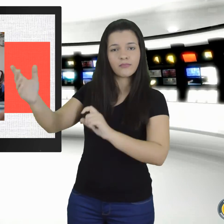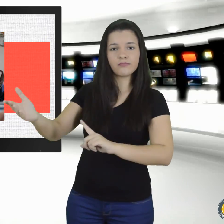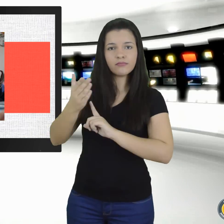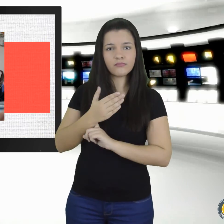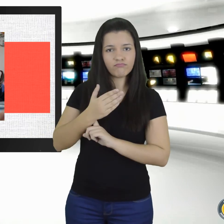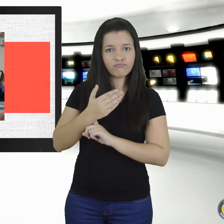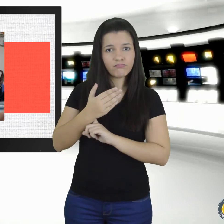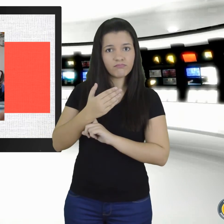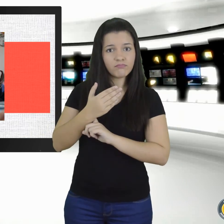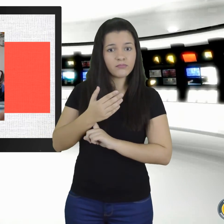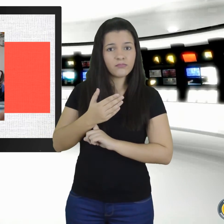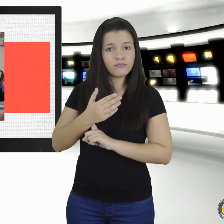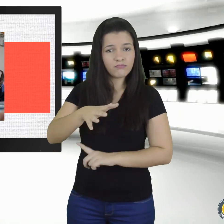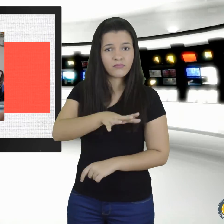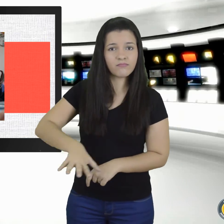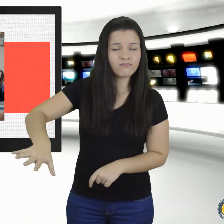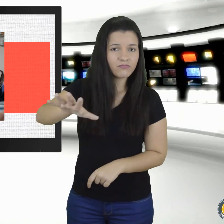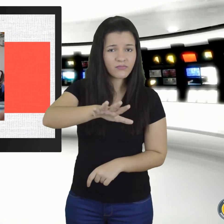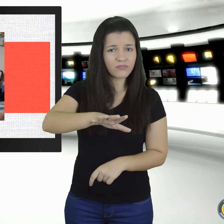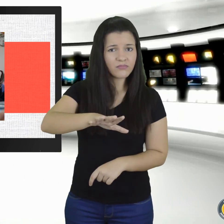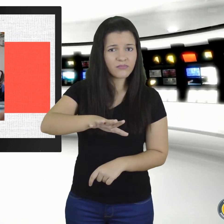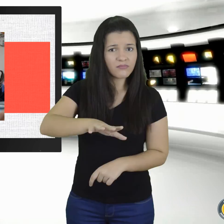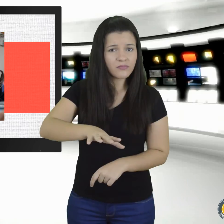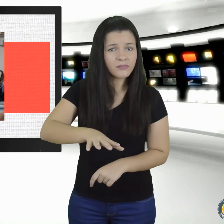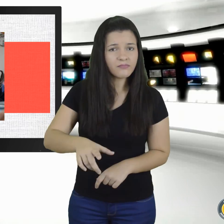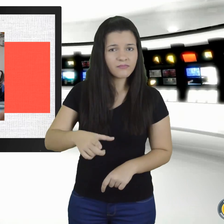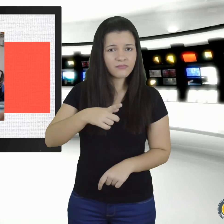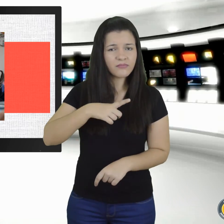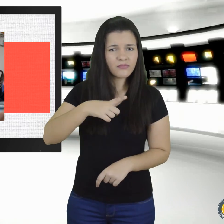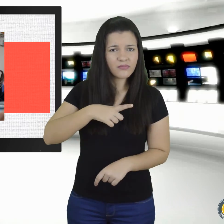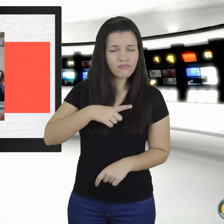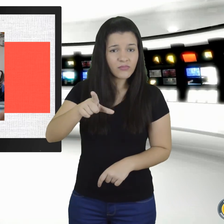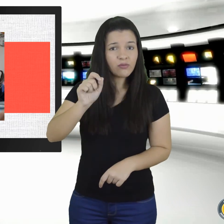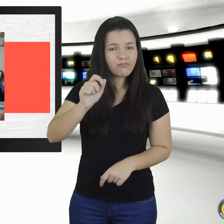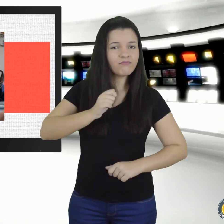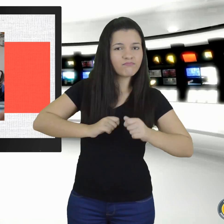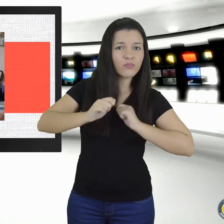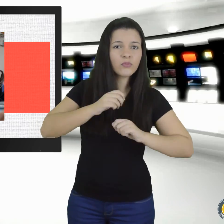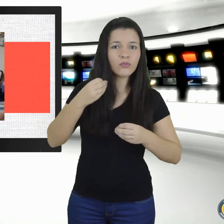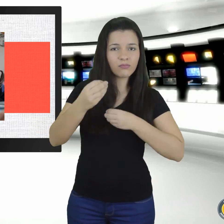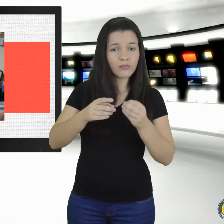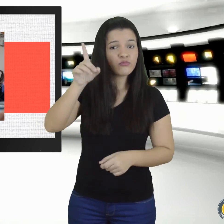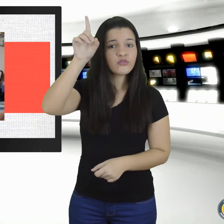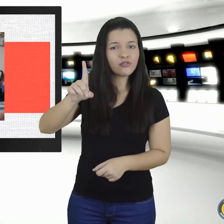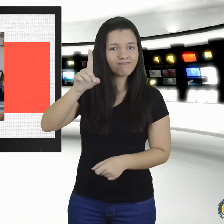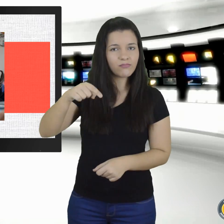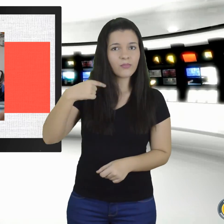de ampliar os trabalhos para todos os estados. Estamos com tudo pronto para expandir as atividades